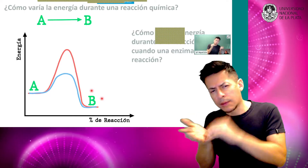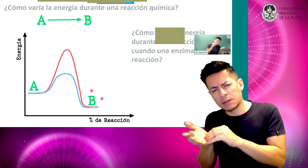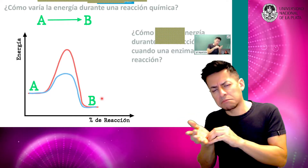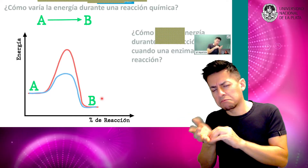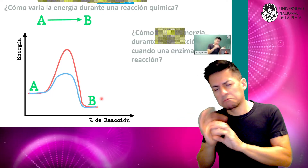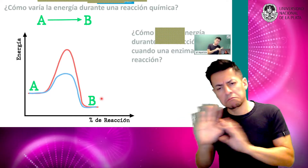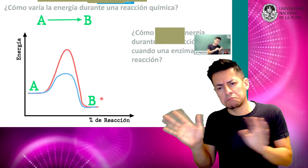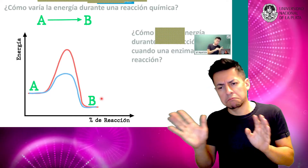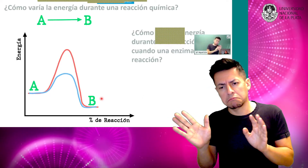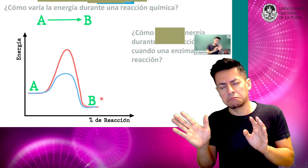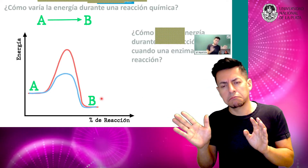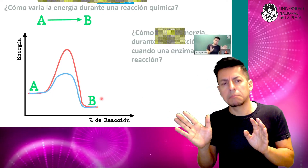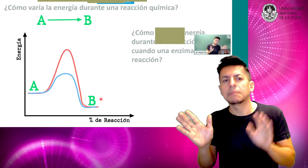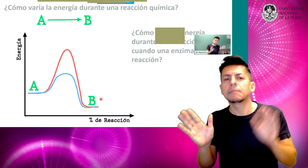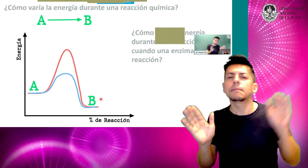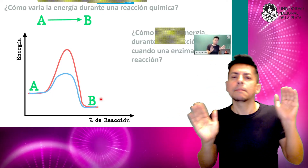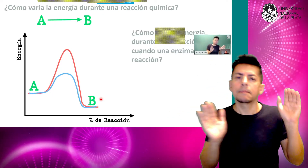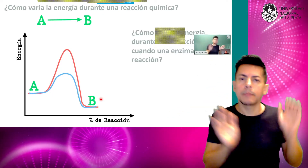B.